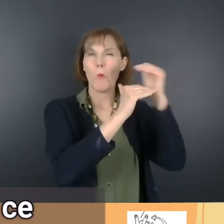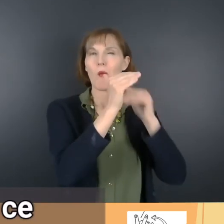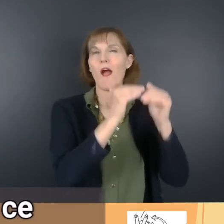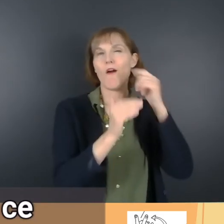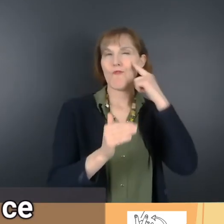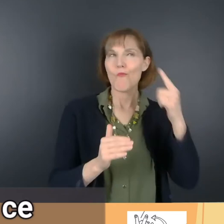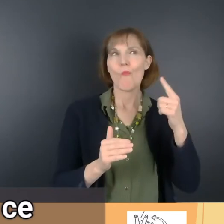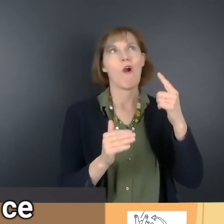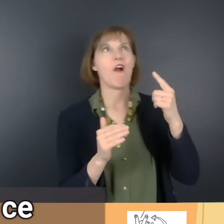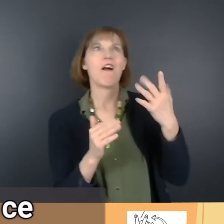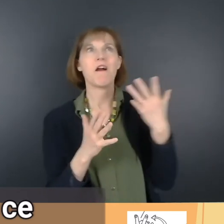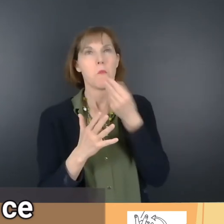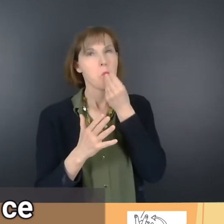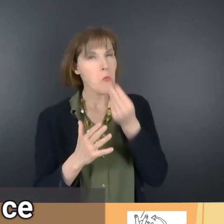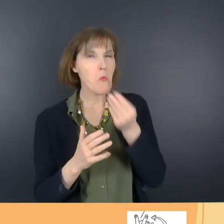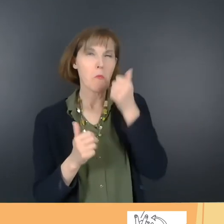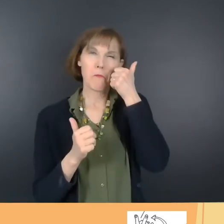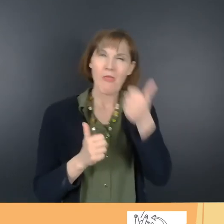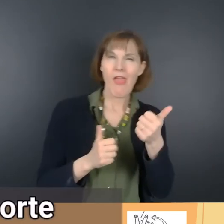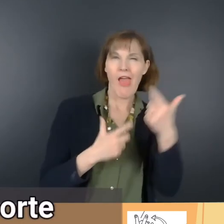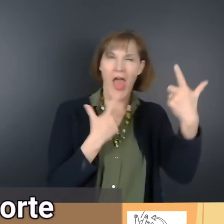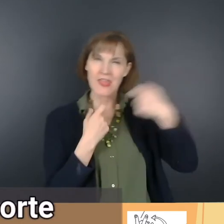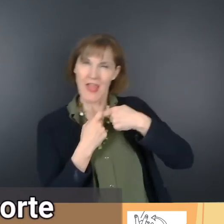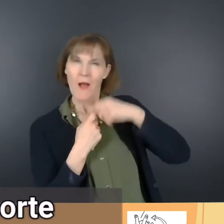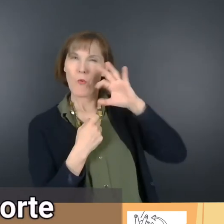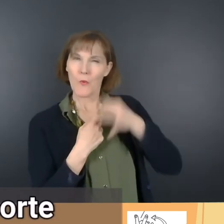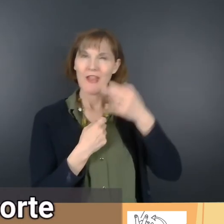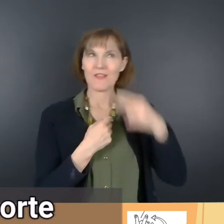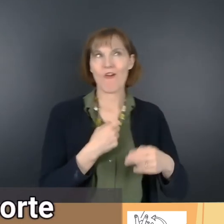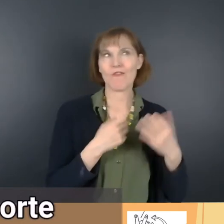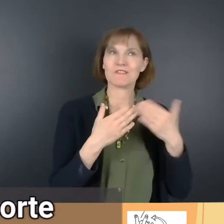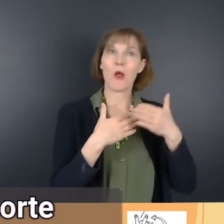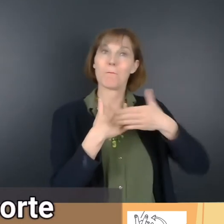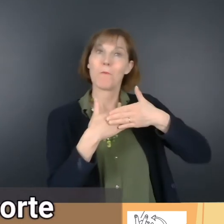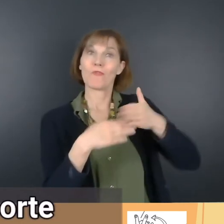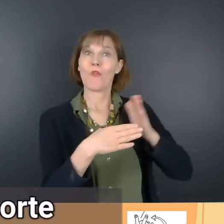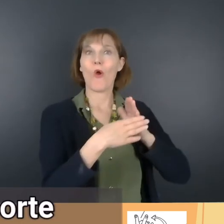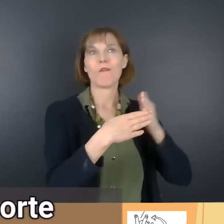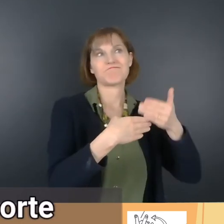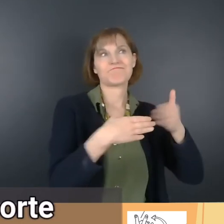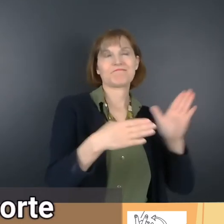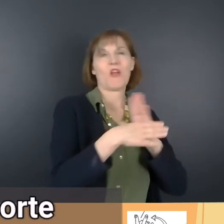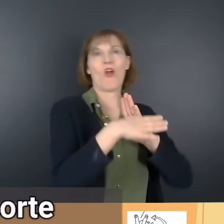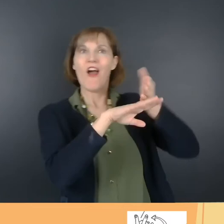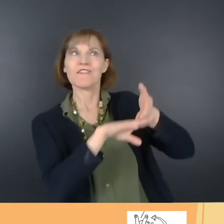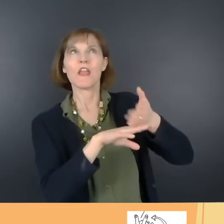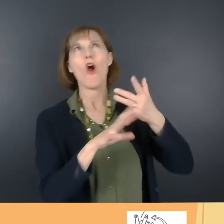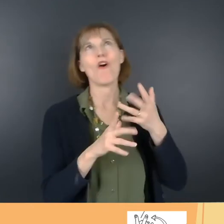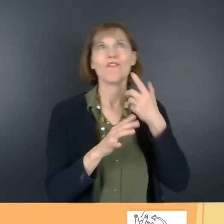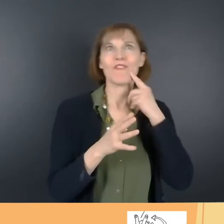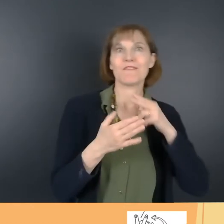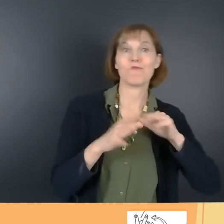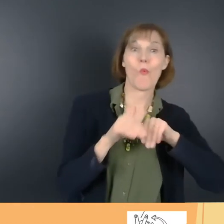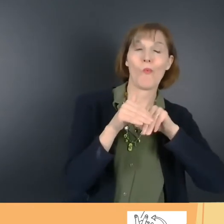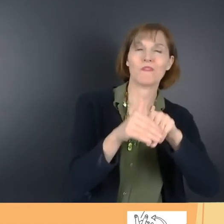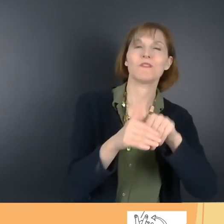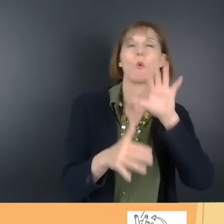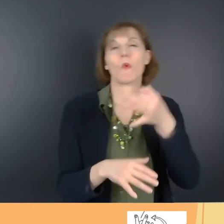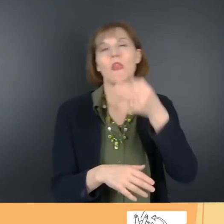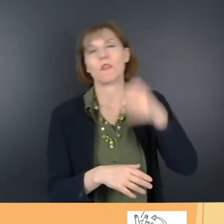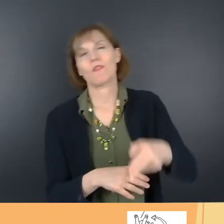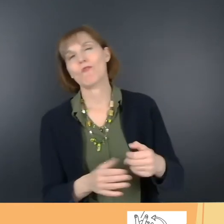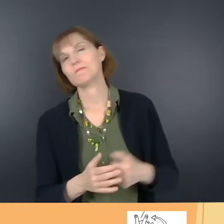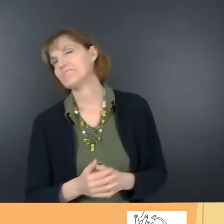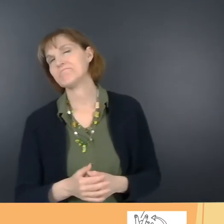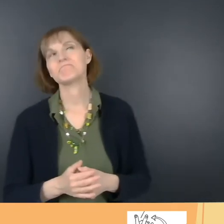rejoindre ce programme-là pour voir si ça leur convient. C'est une porte d'entrée, en fait, pour savoir si on veut poursuivre dans la traduction en langue des